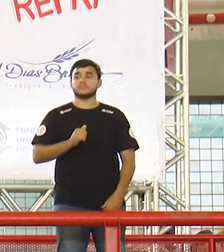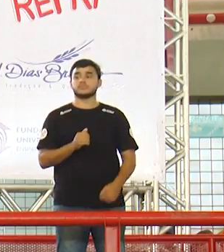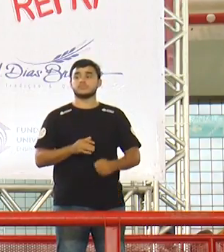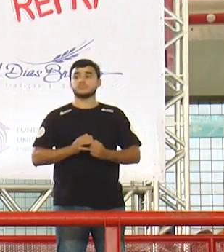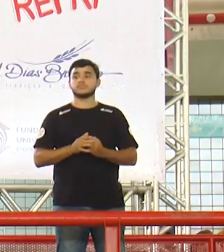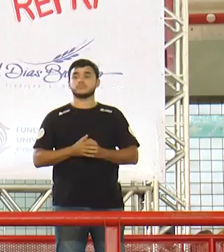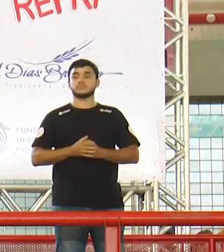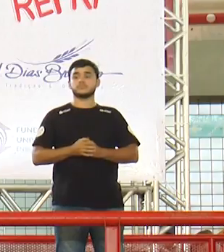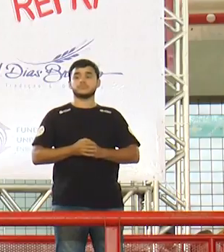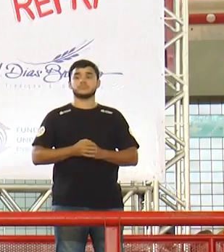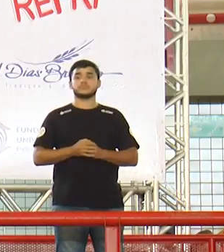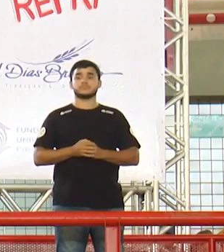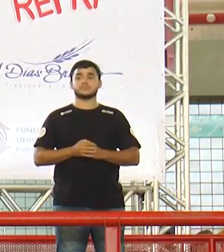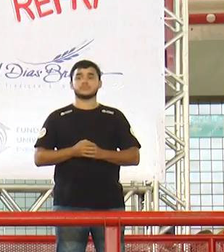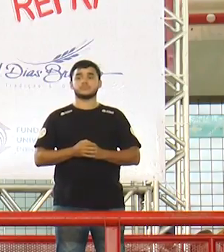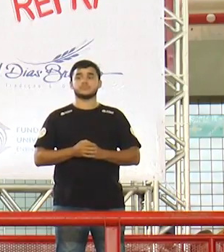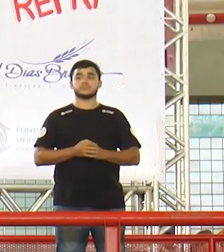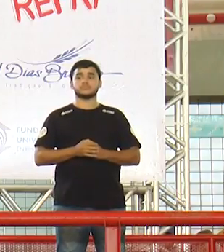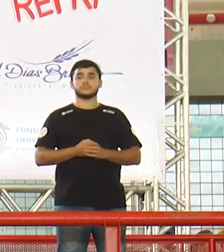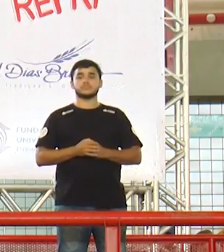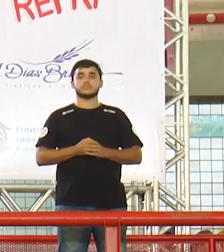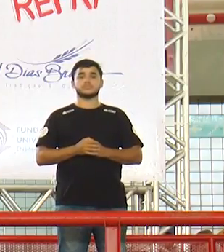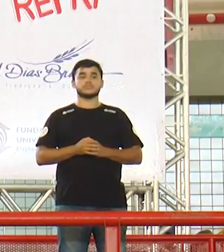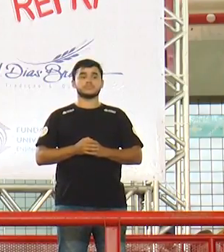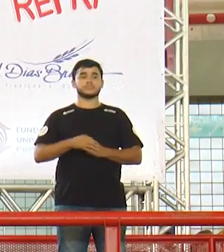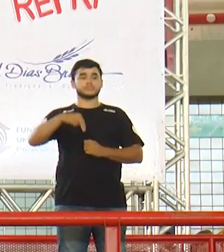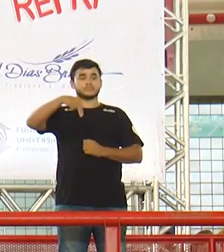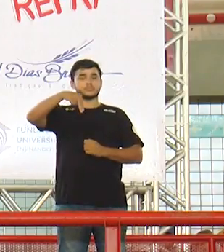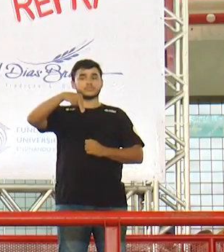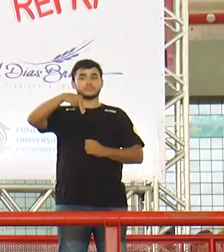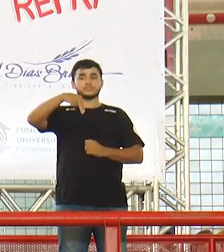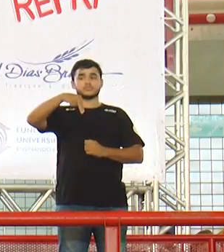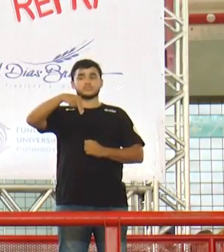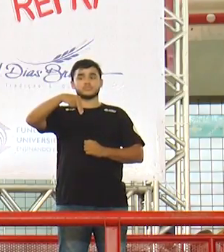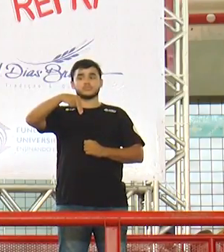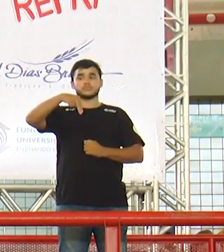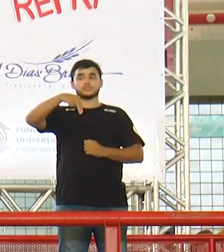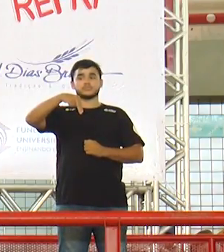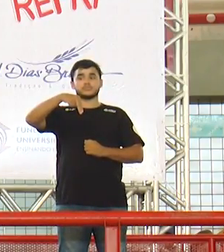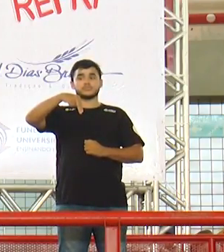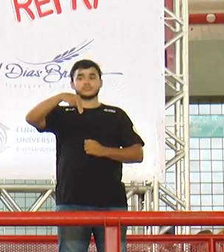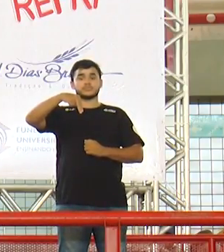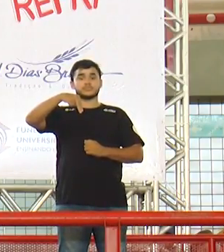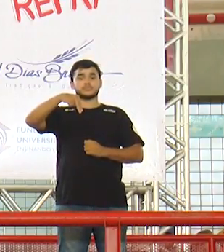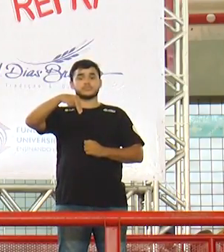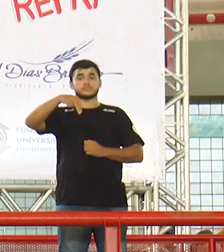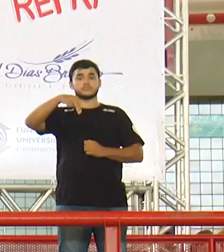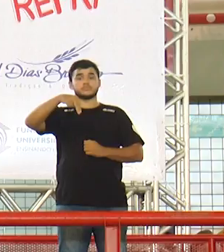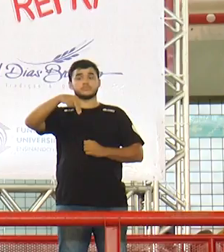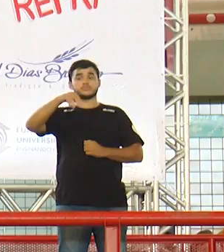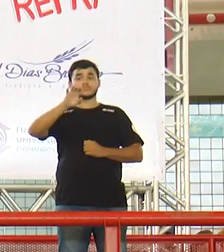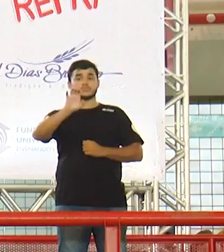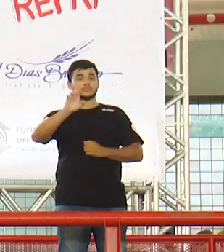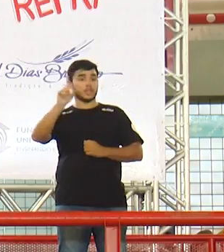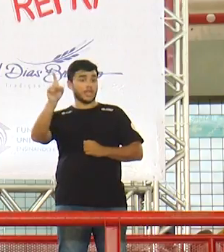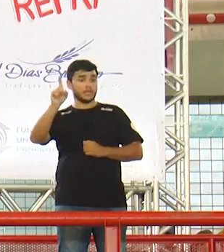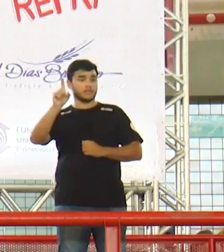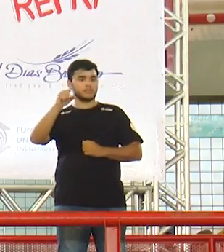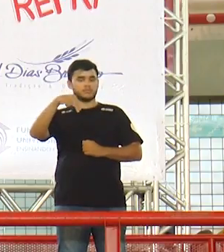É só o primeiro som. É ne. Diga ne. Ne. Olha para o colega e fala